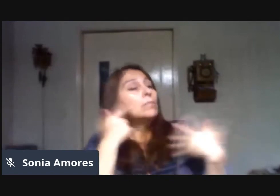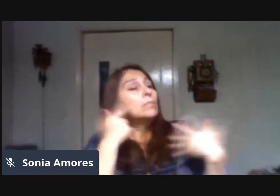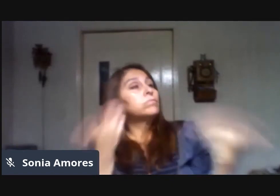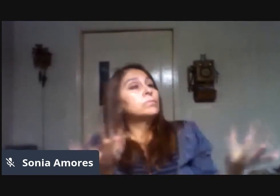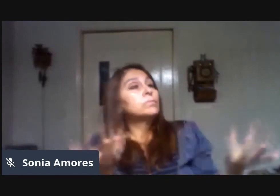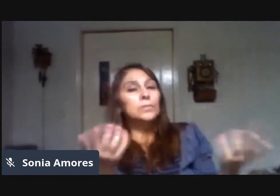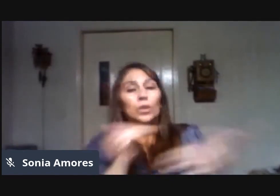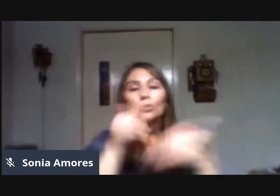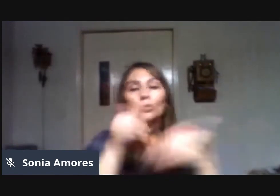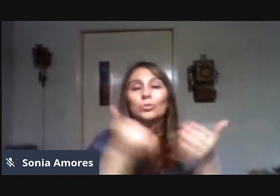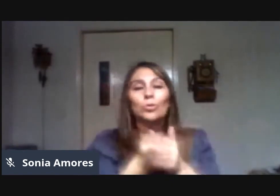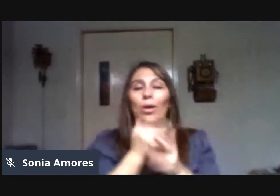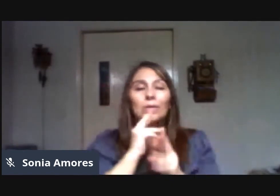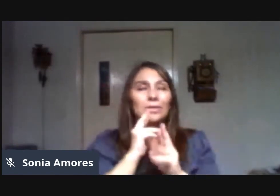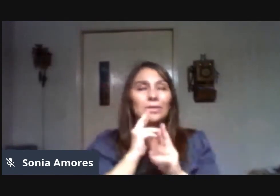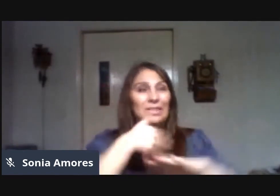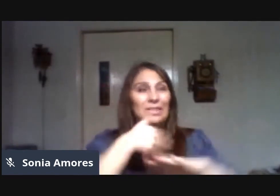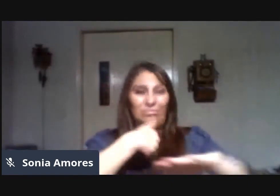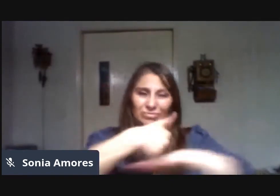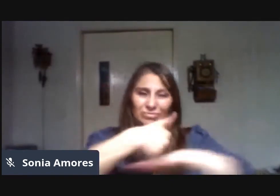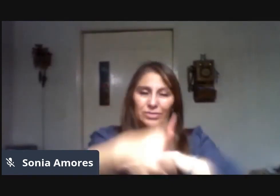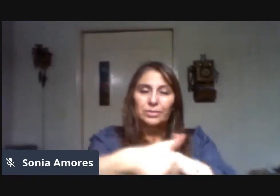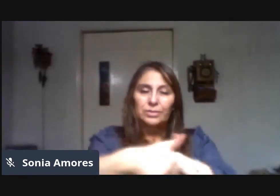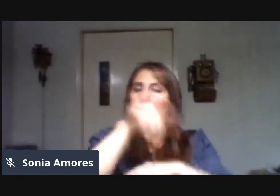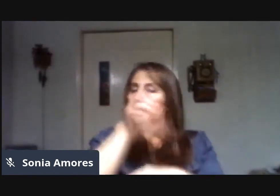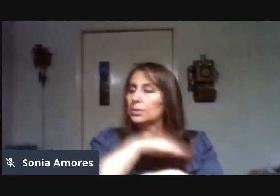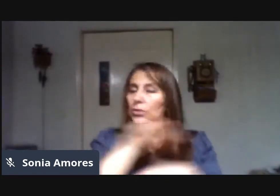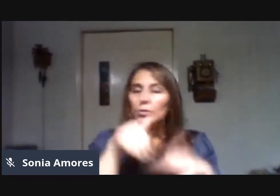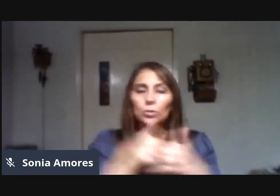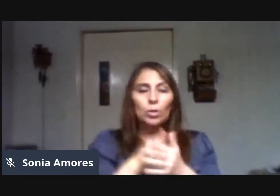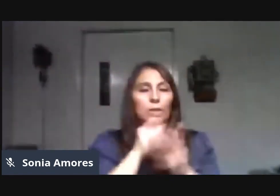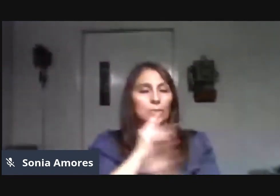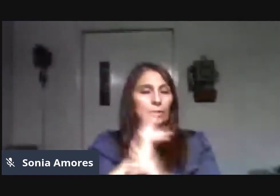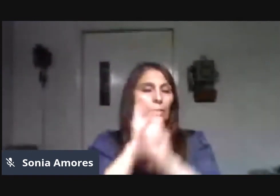los reclamos se han surtido por la vía